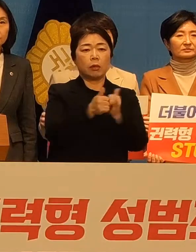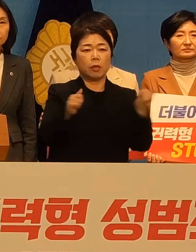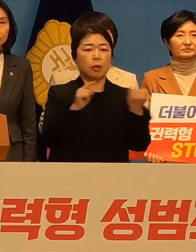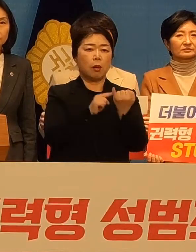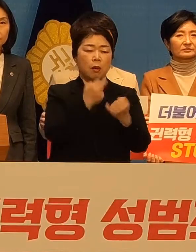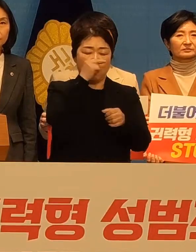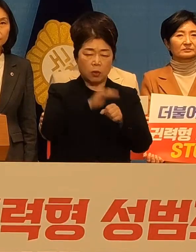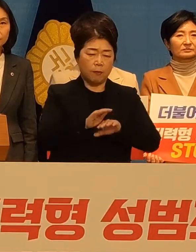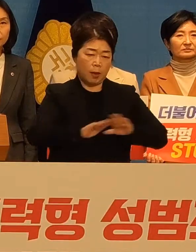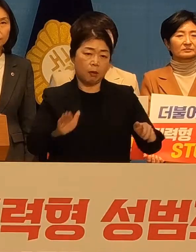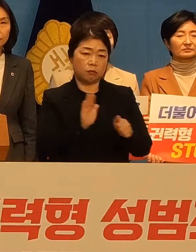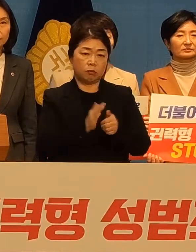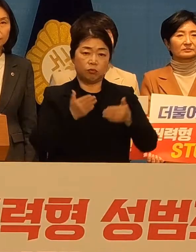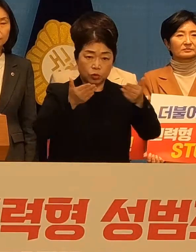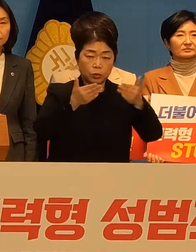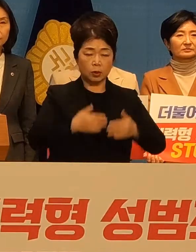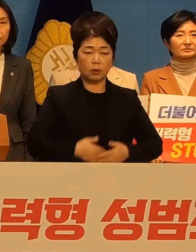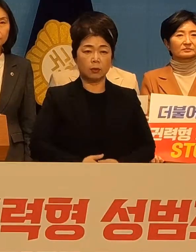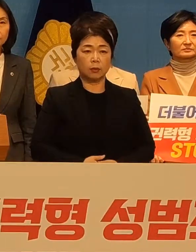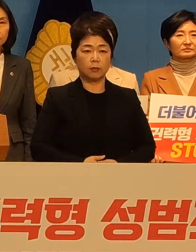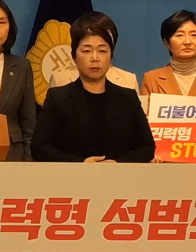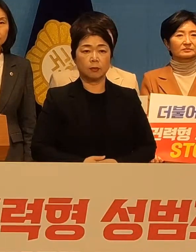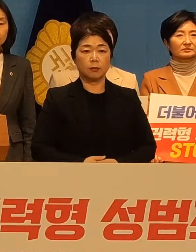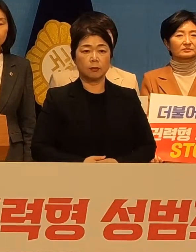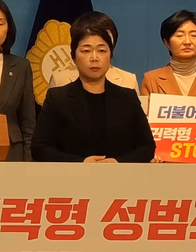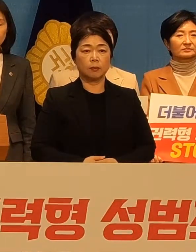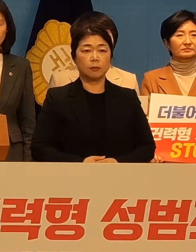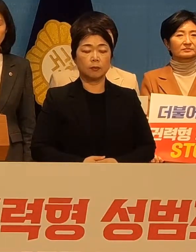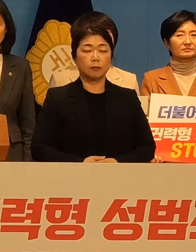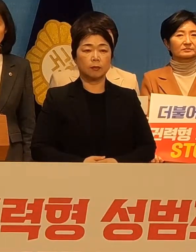억울함을 풀어달라.